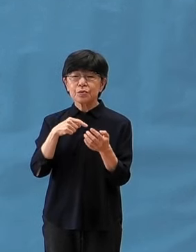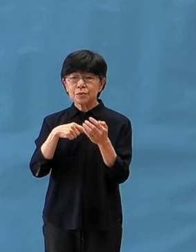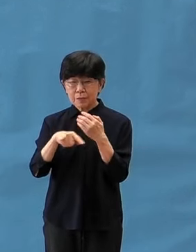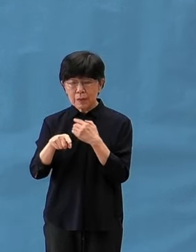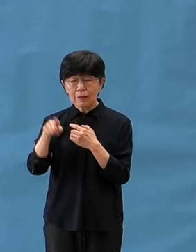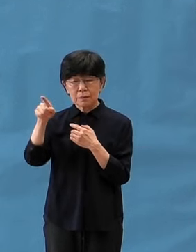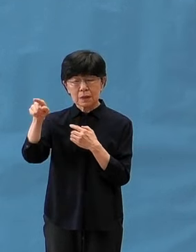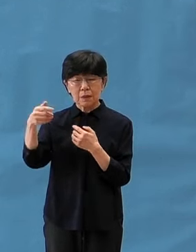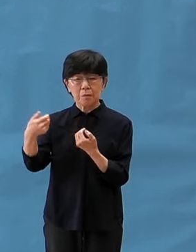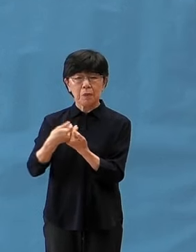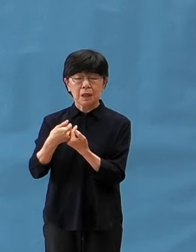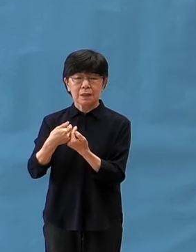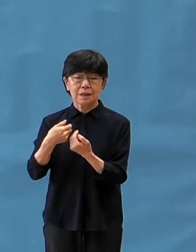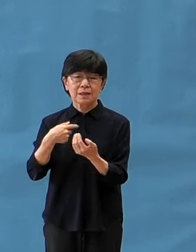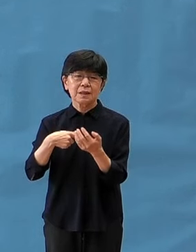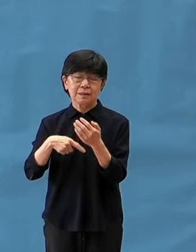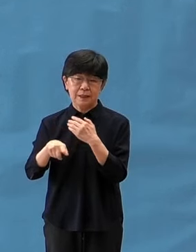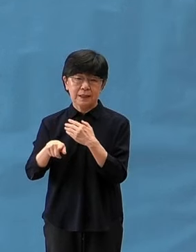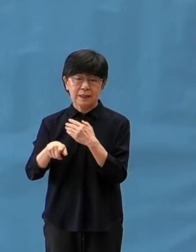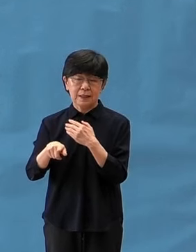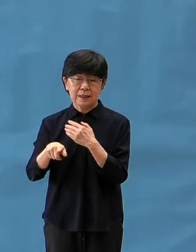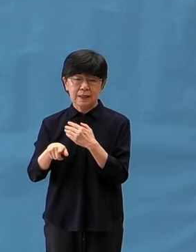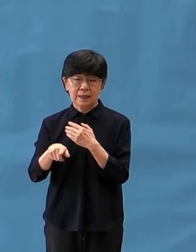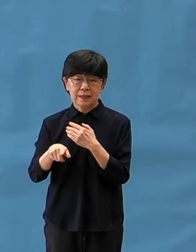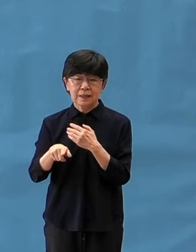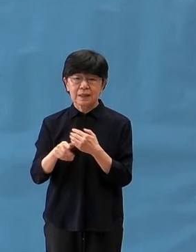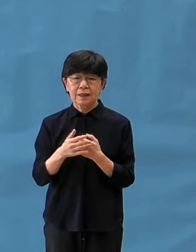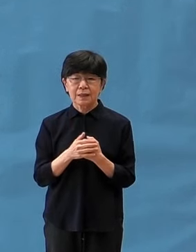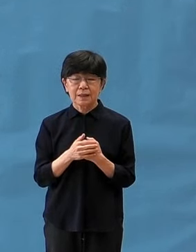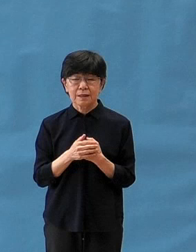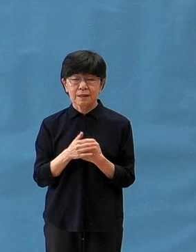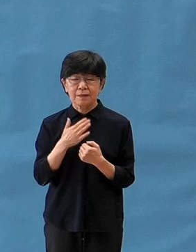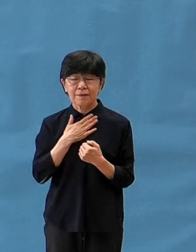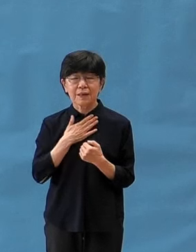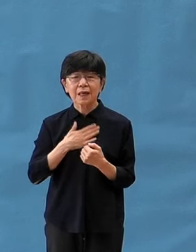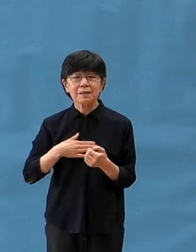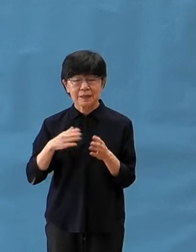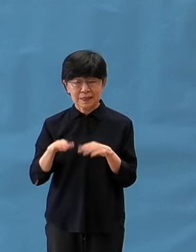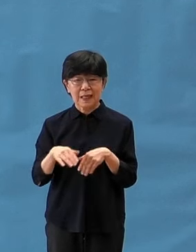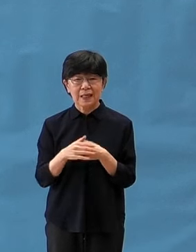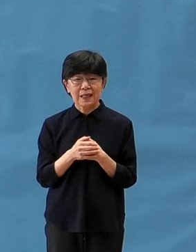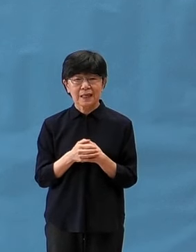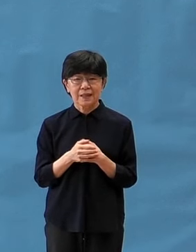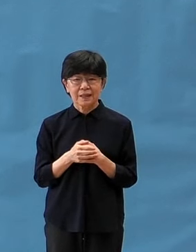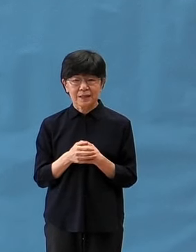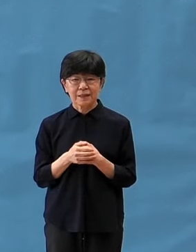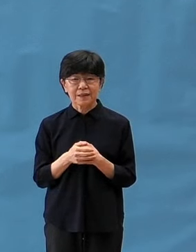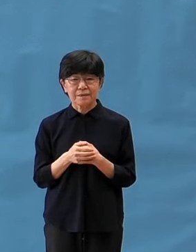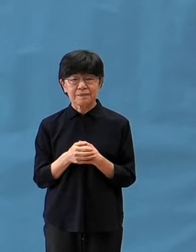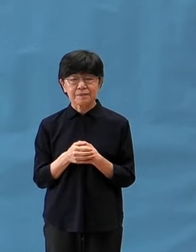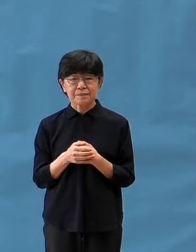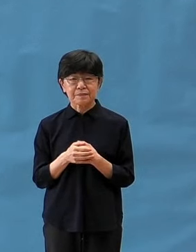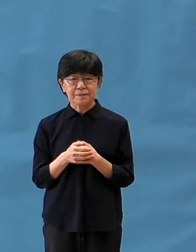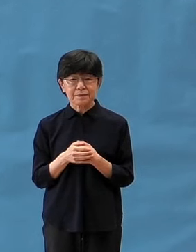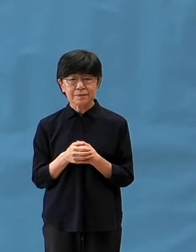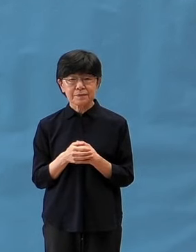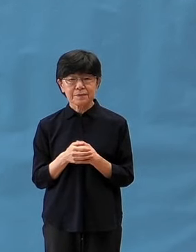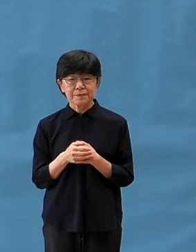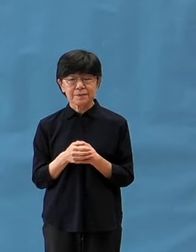る。ということなんだなというふうに思い、そういうふうに私は受け止めてまして、